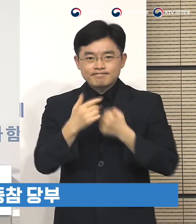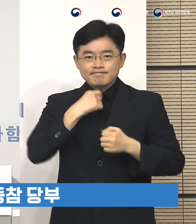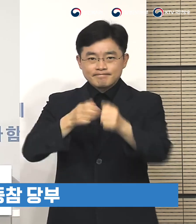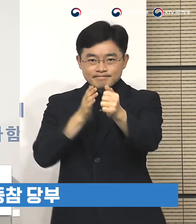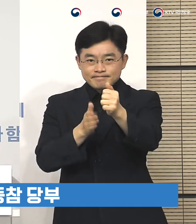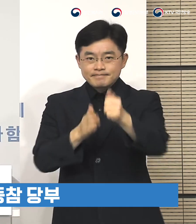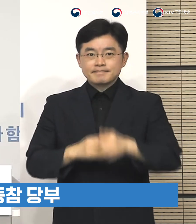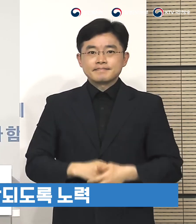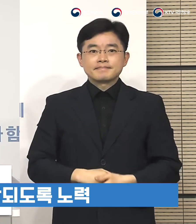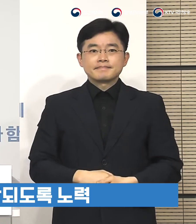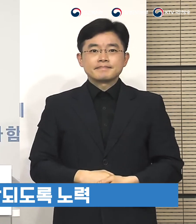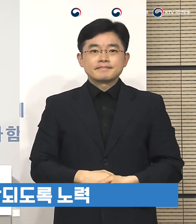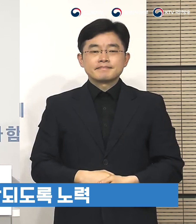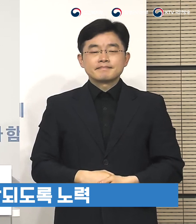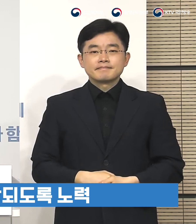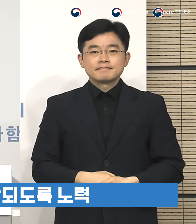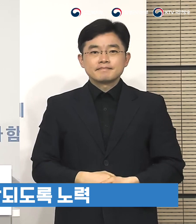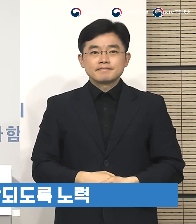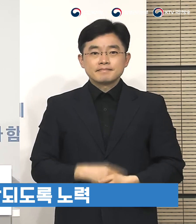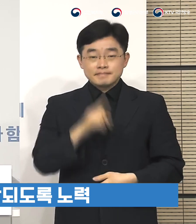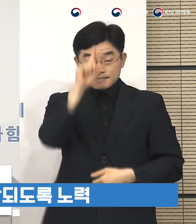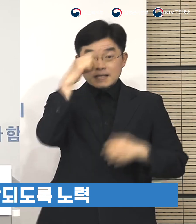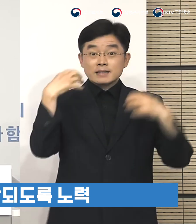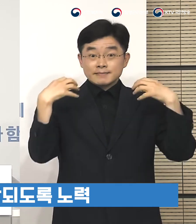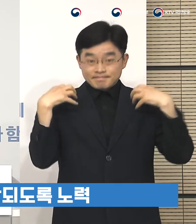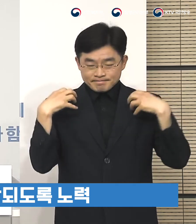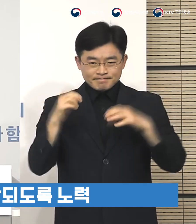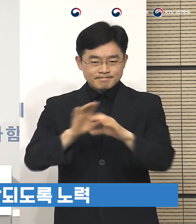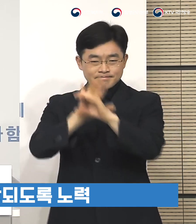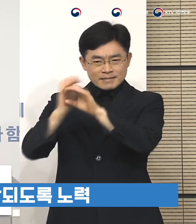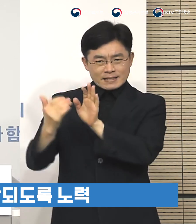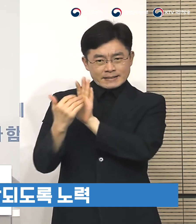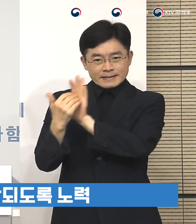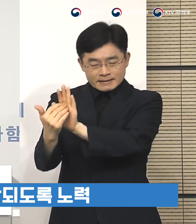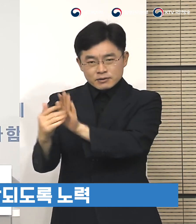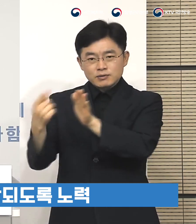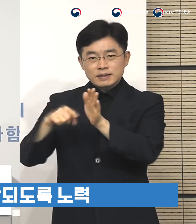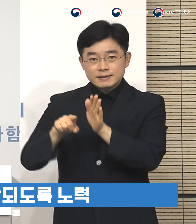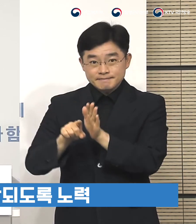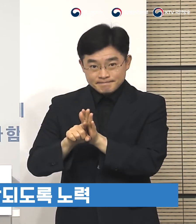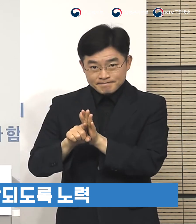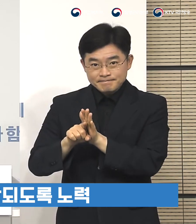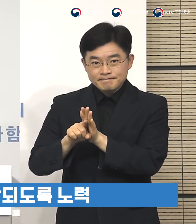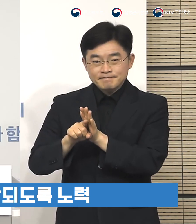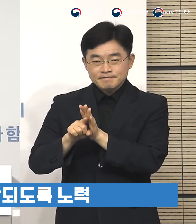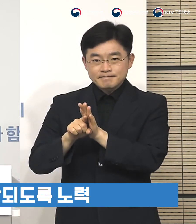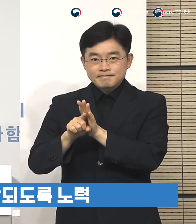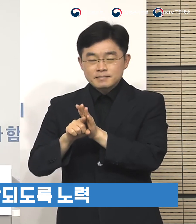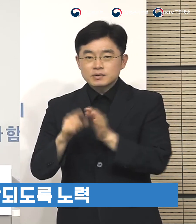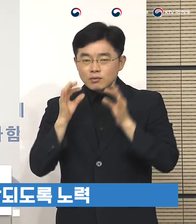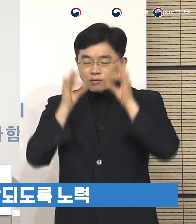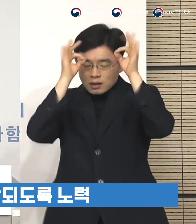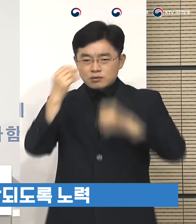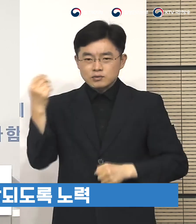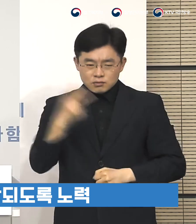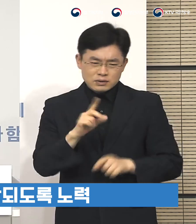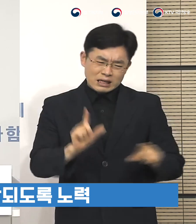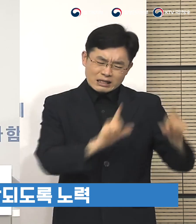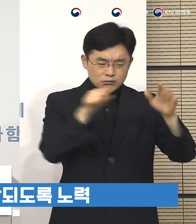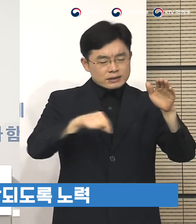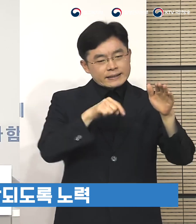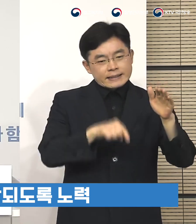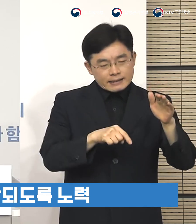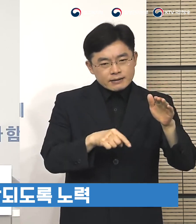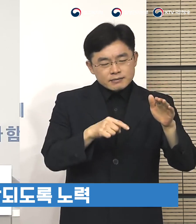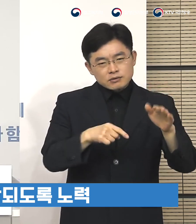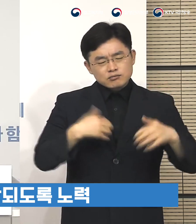바랍니다. 정부도 앞으로 코로나 장기화 국면에서 방역을 위해 일상의 즐거움이 다소